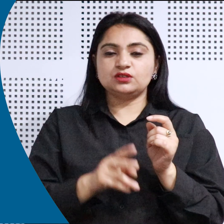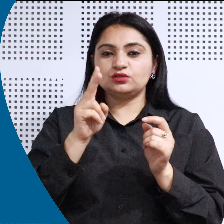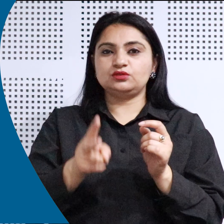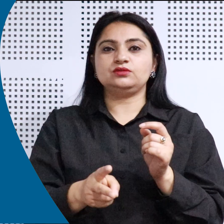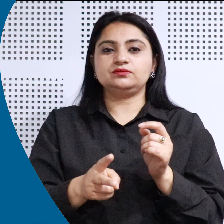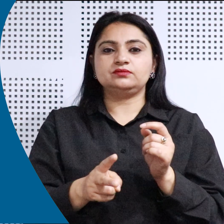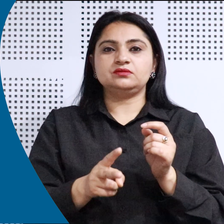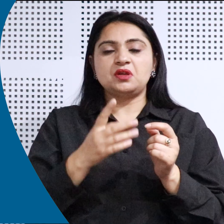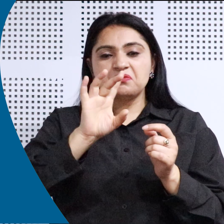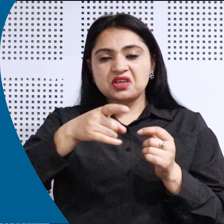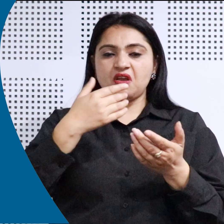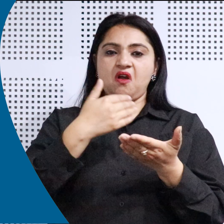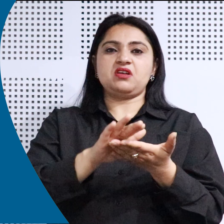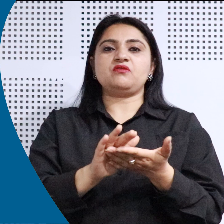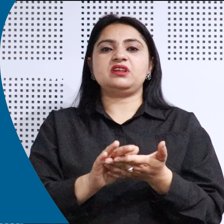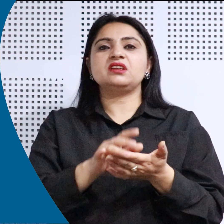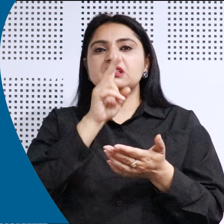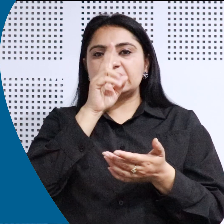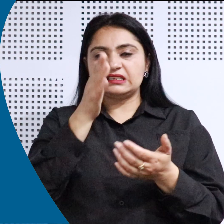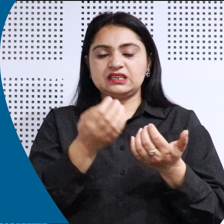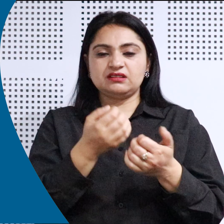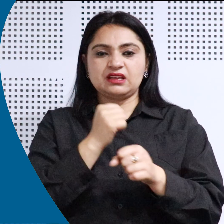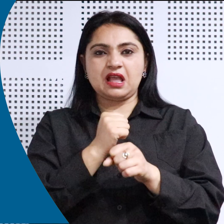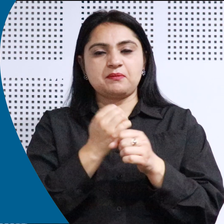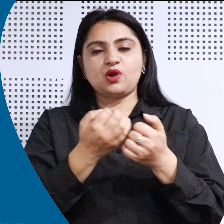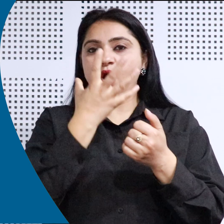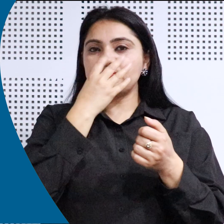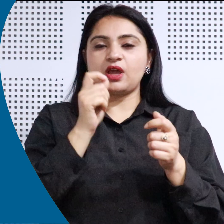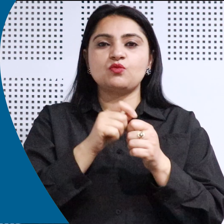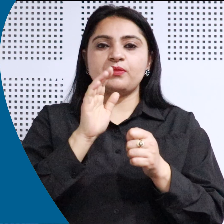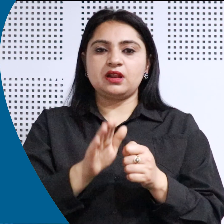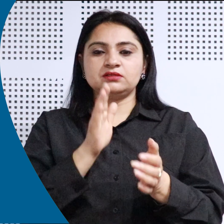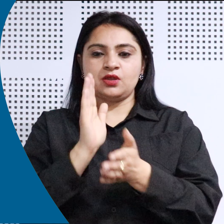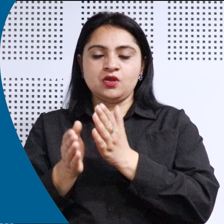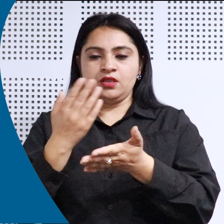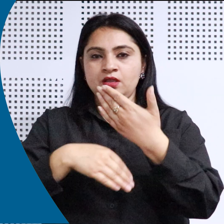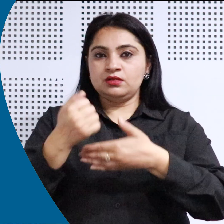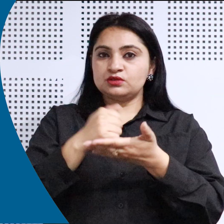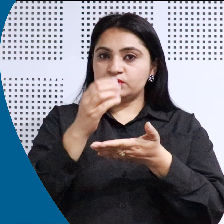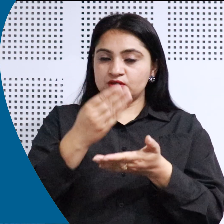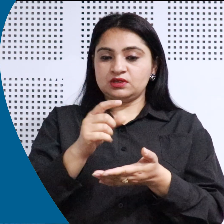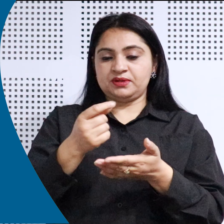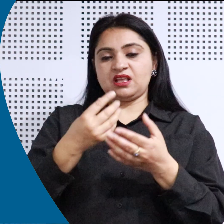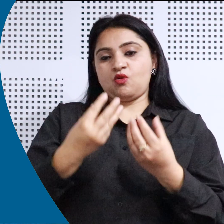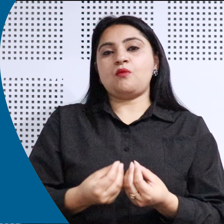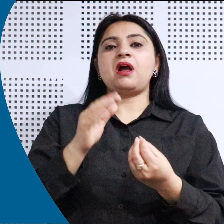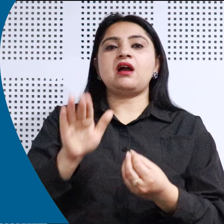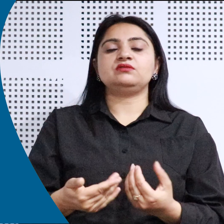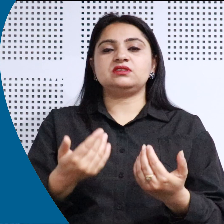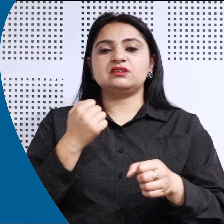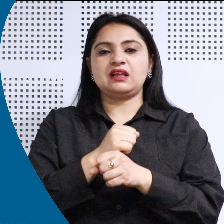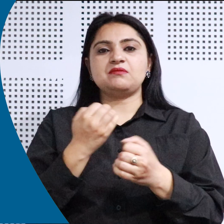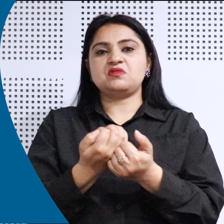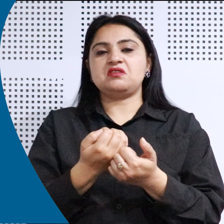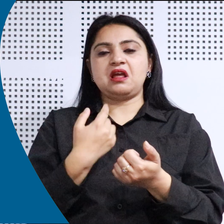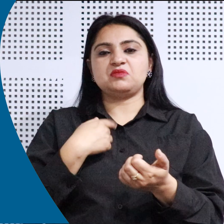परिपुष्टि गर्छौँ, पछि हटाइदिने, त्यसले गर्दा पनि हामीलाई चाहिँ काम गर्न अप्ठ्यारो बनाएको छ। योजना सम्झौता हुन्छ, यहाँ पैसा घटेर आउँछ, अनि काम गर्न हामीले भुक्तान